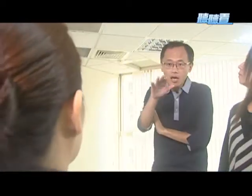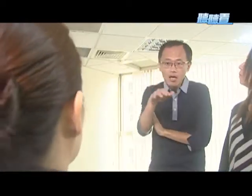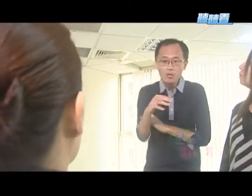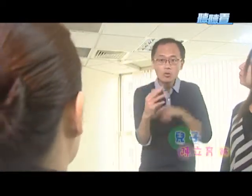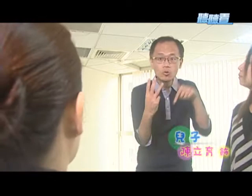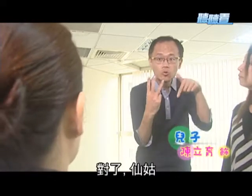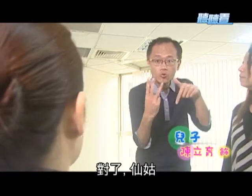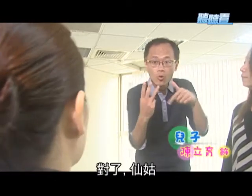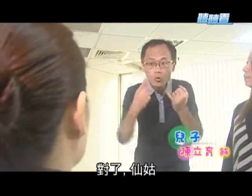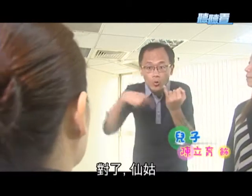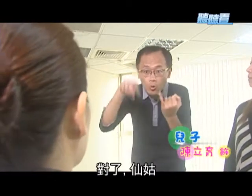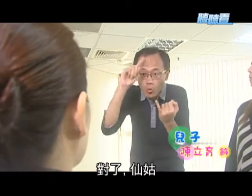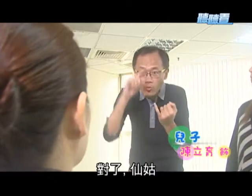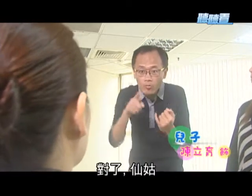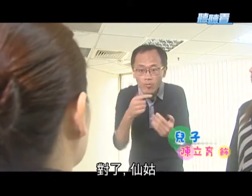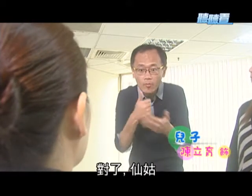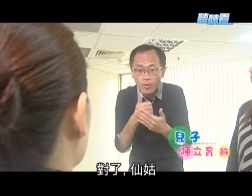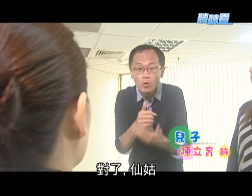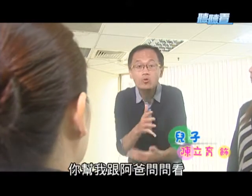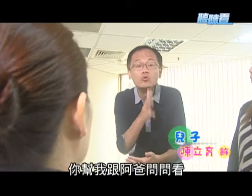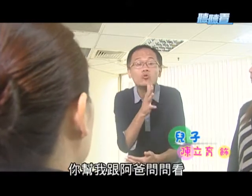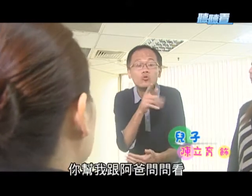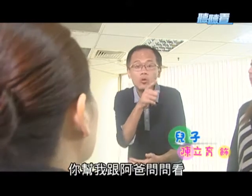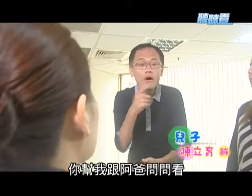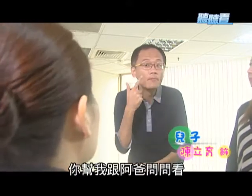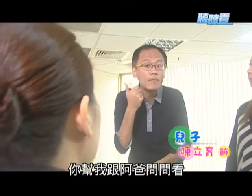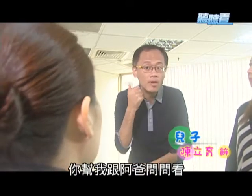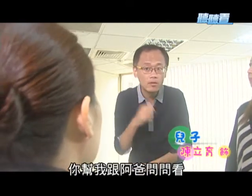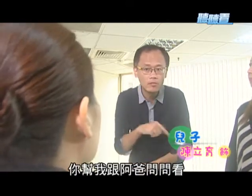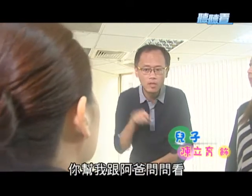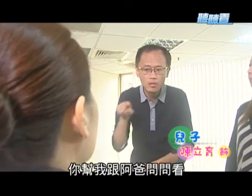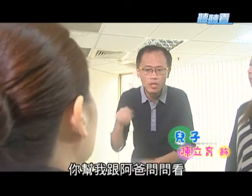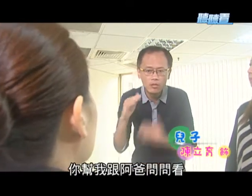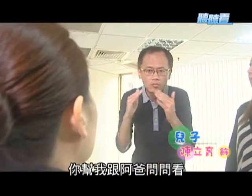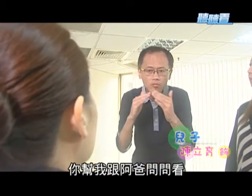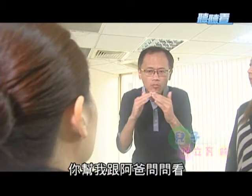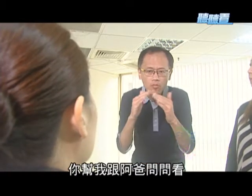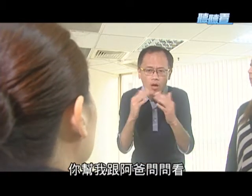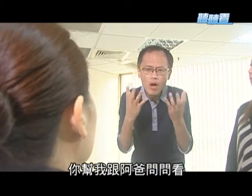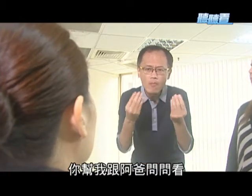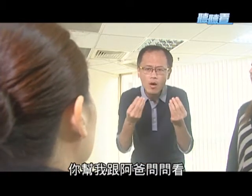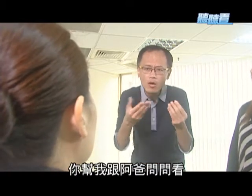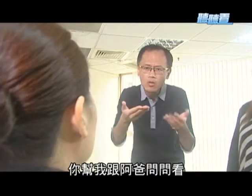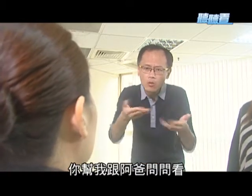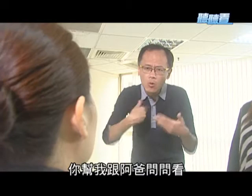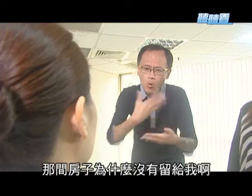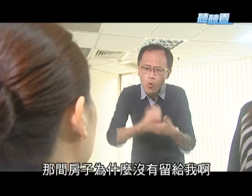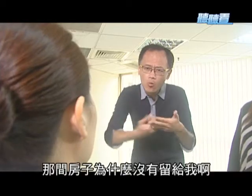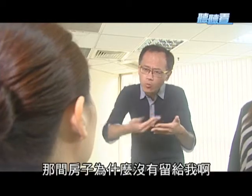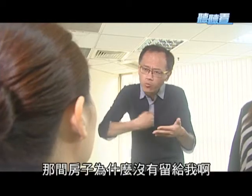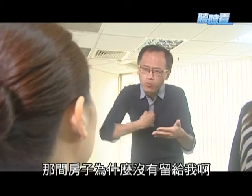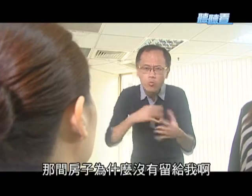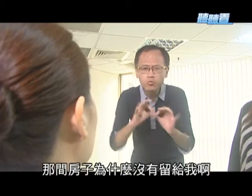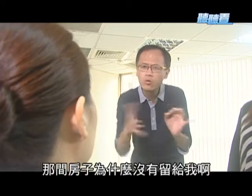了。 哎，对了，仙姑啊，你帮我跟阿爸问问看，那间房子为什么没有留给我